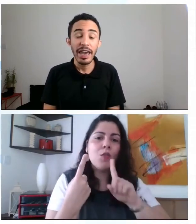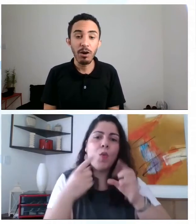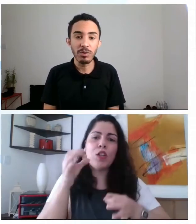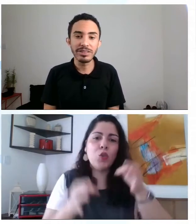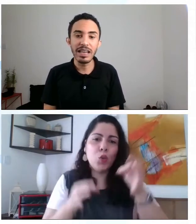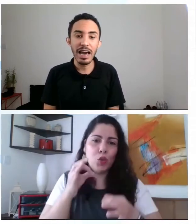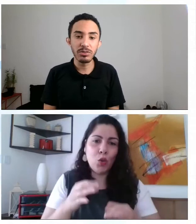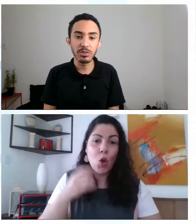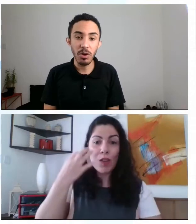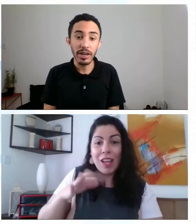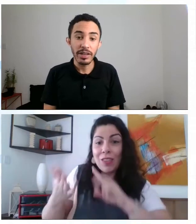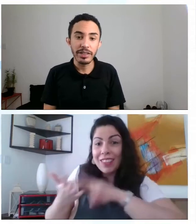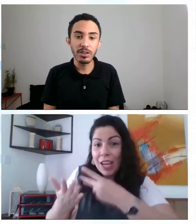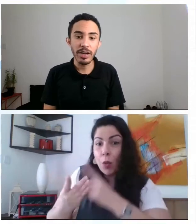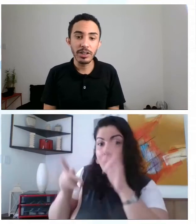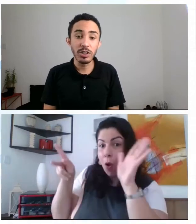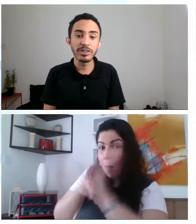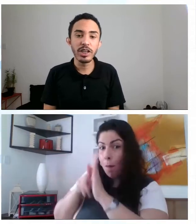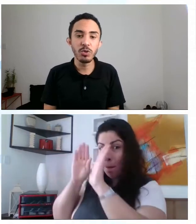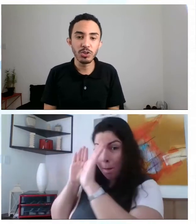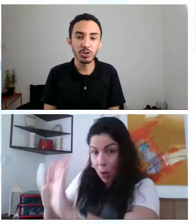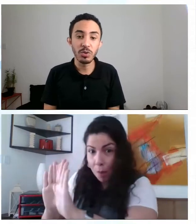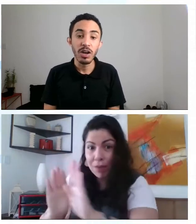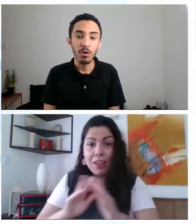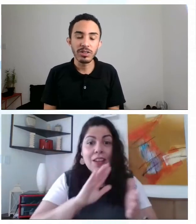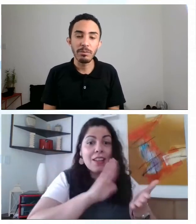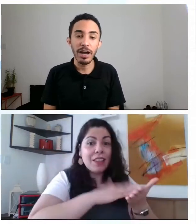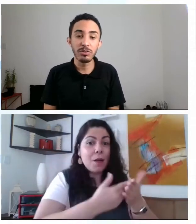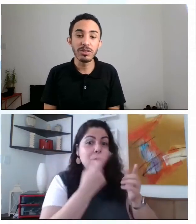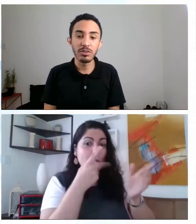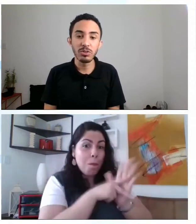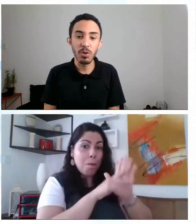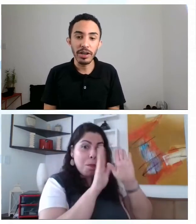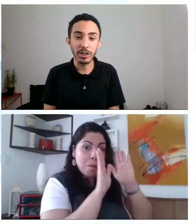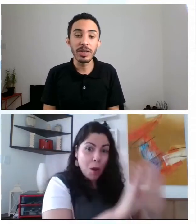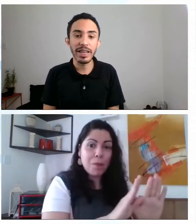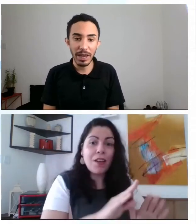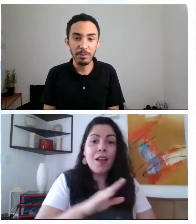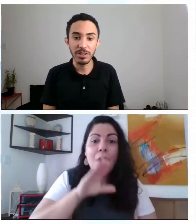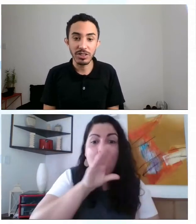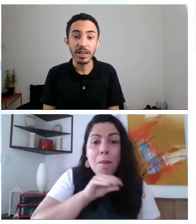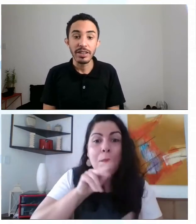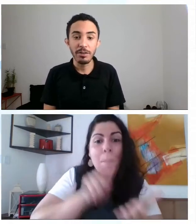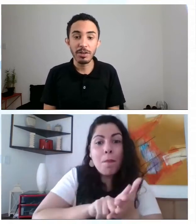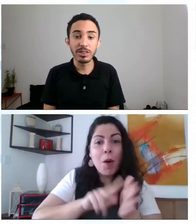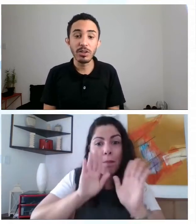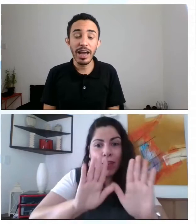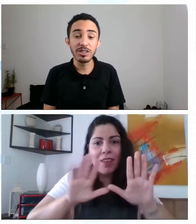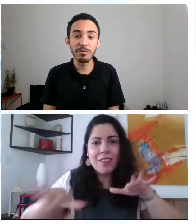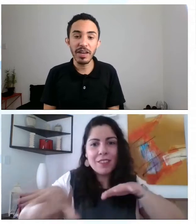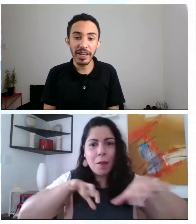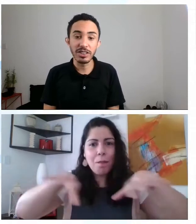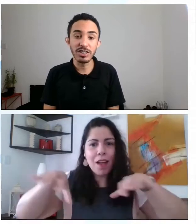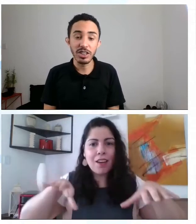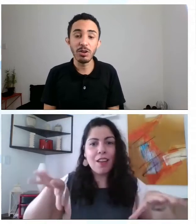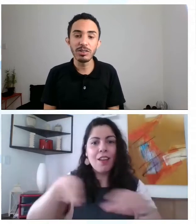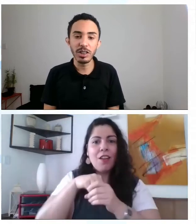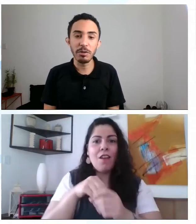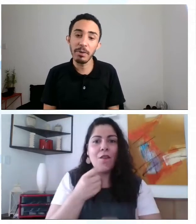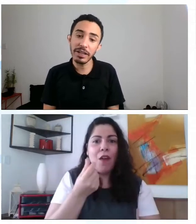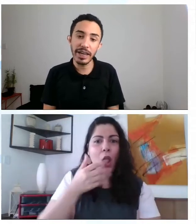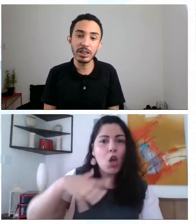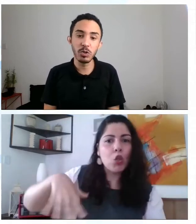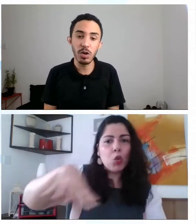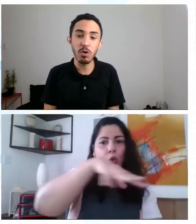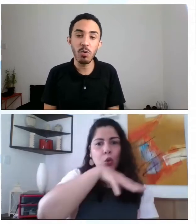universidades é um salário só e não acreditam ser justo o trabalho do tradutor e do intérprete. Deveriam ser honorários diferentes,